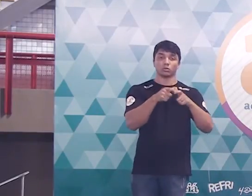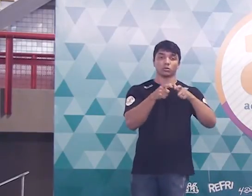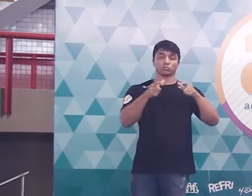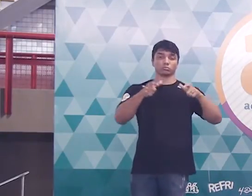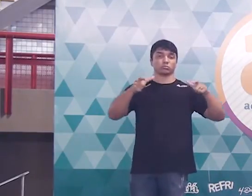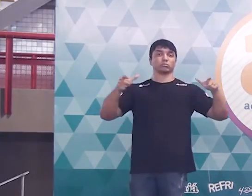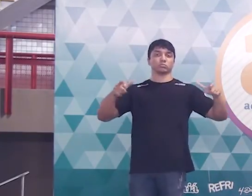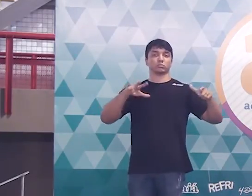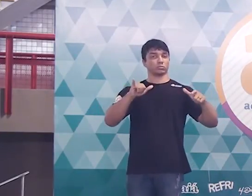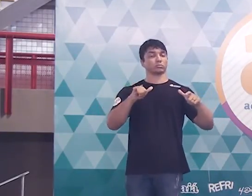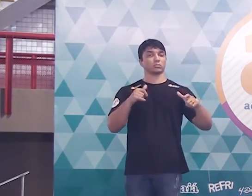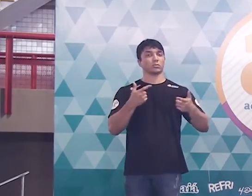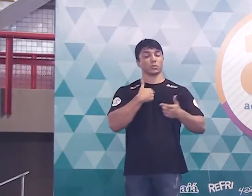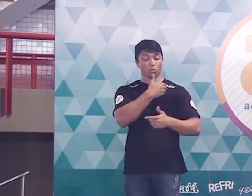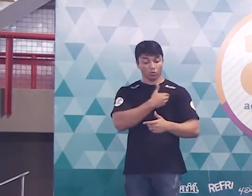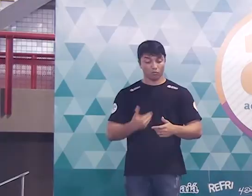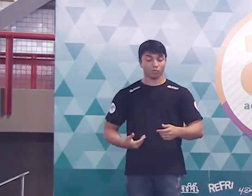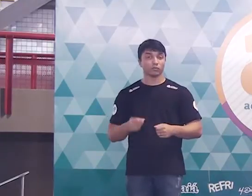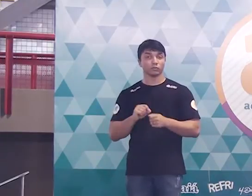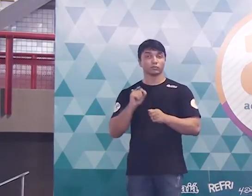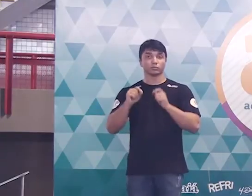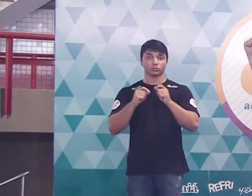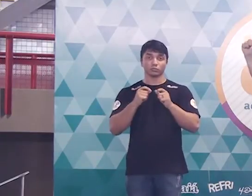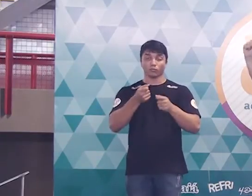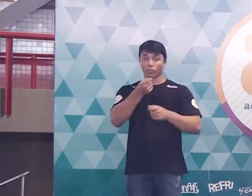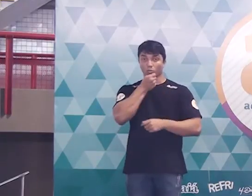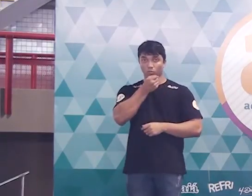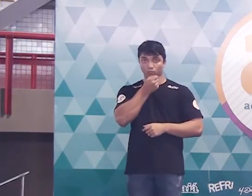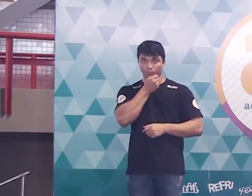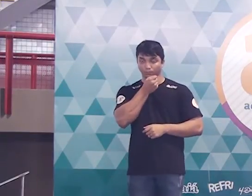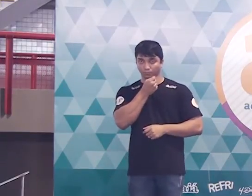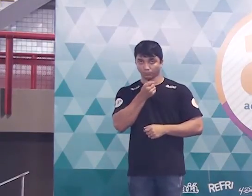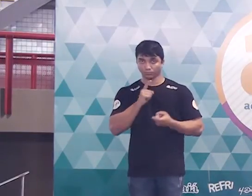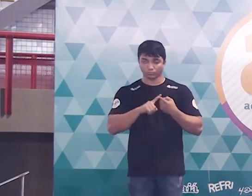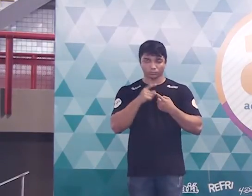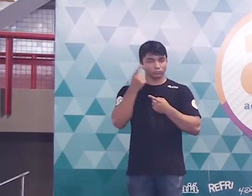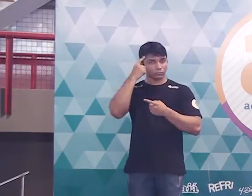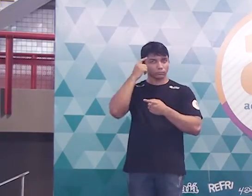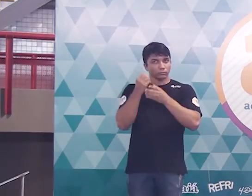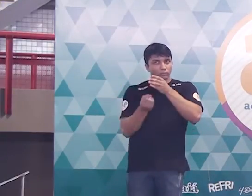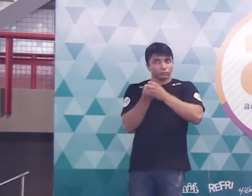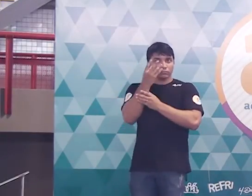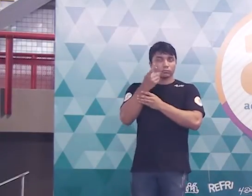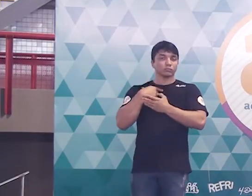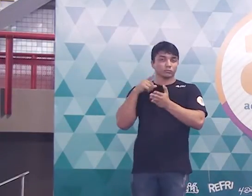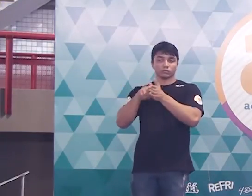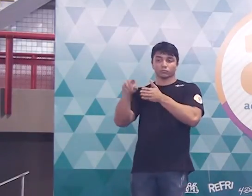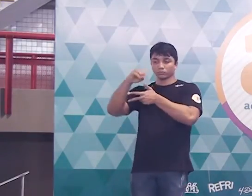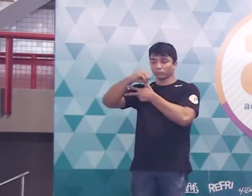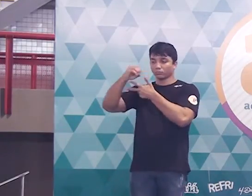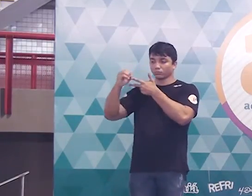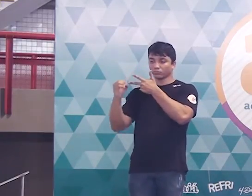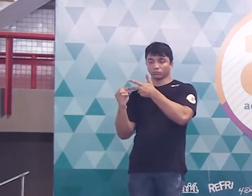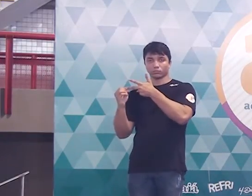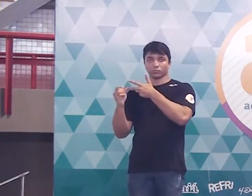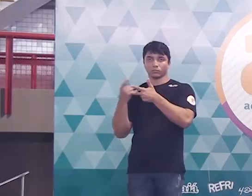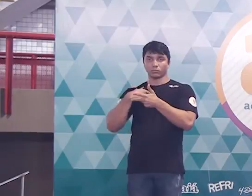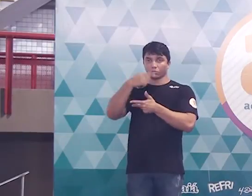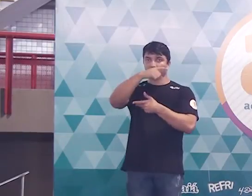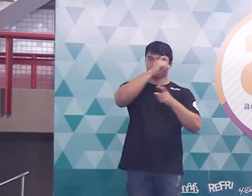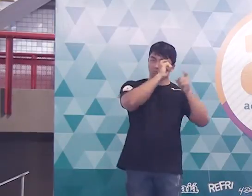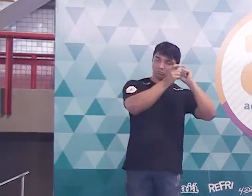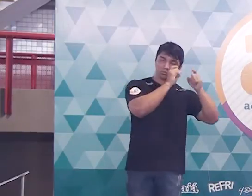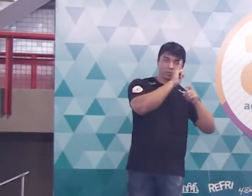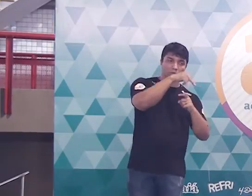Aumente. Aí o que o governo faz? Pega uma reportagem, elabora uma questão do Enem, né? Os elaboradores do